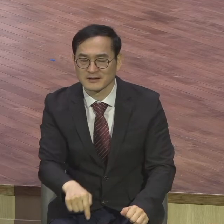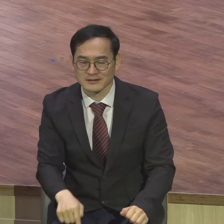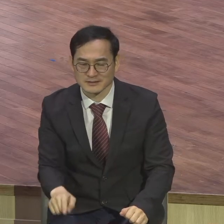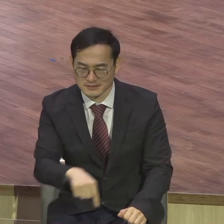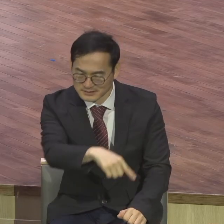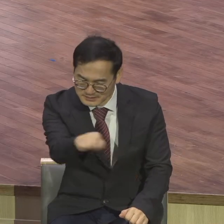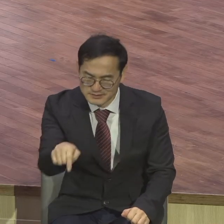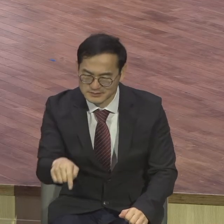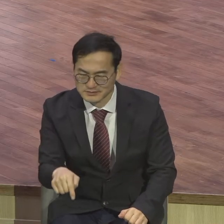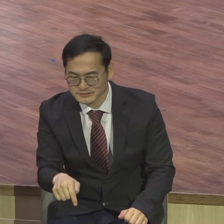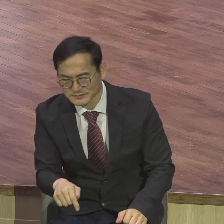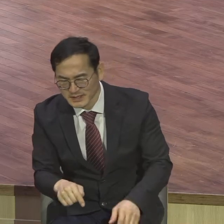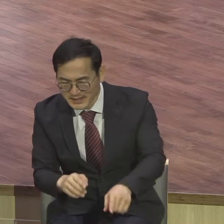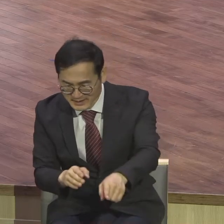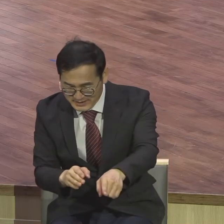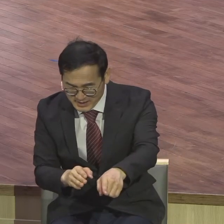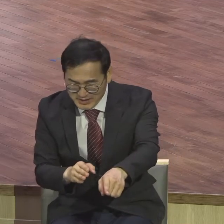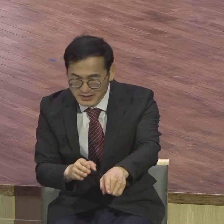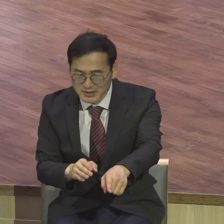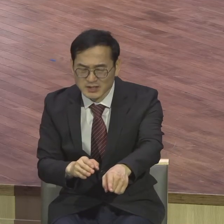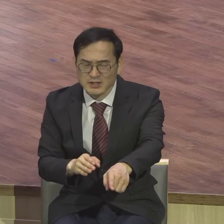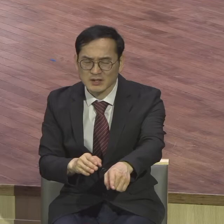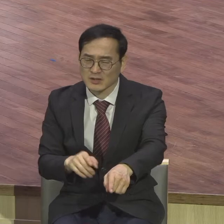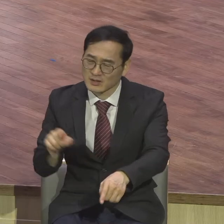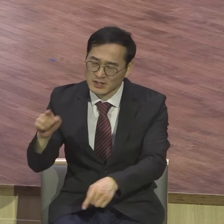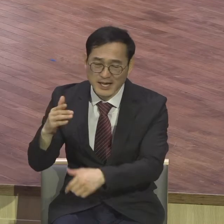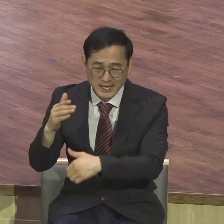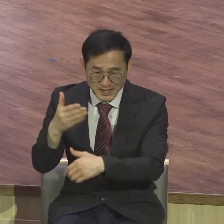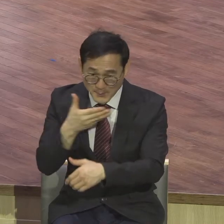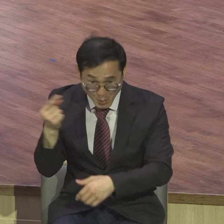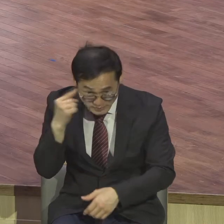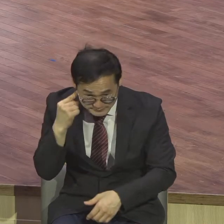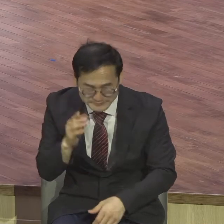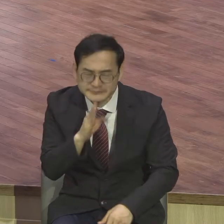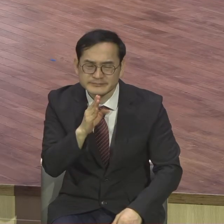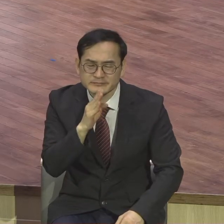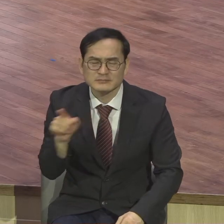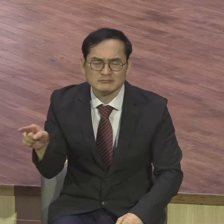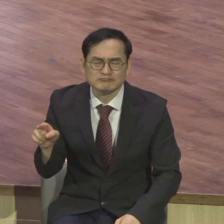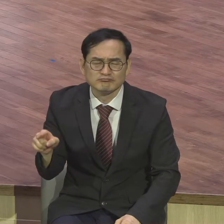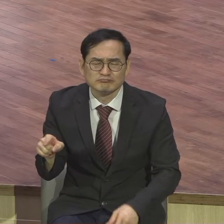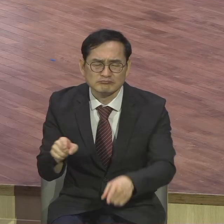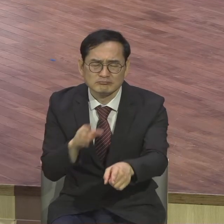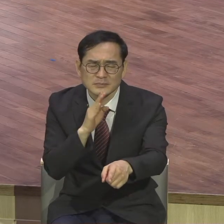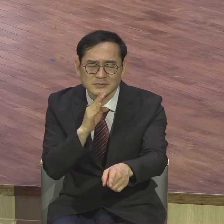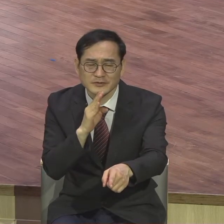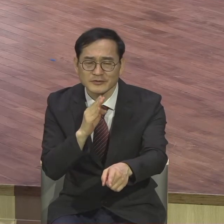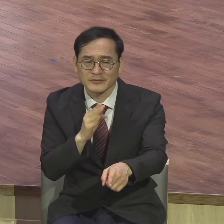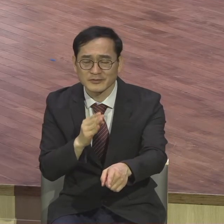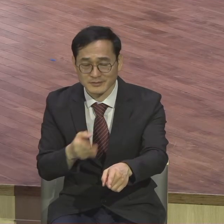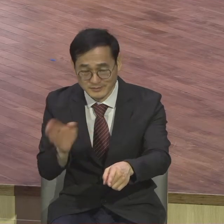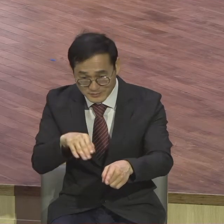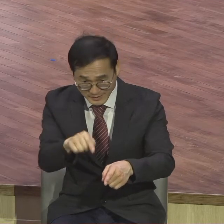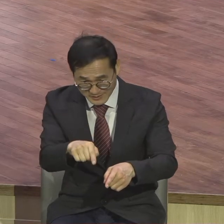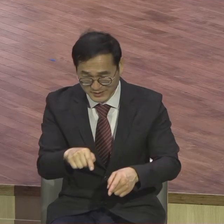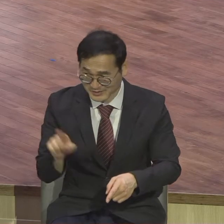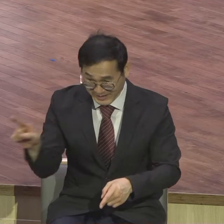뭔가 말씀 가지고는 안 된다고 속이는 것입니다. 하나님의 진리의 인간적 사상이나 지식이